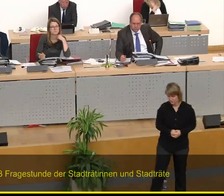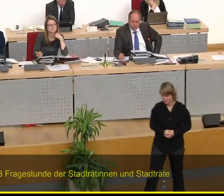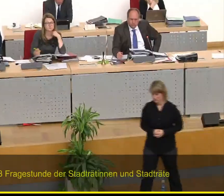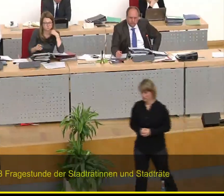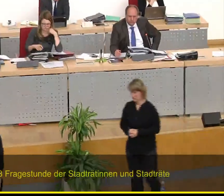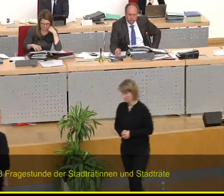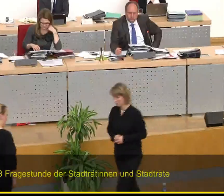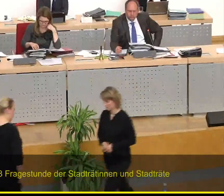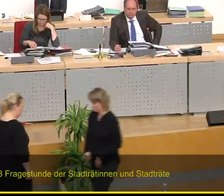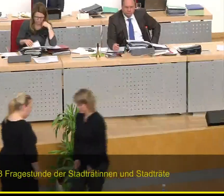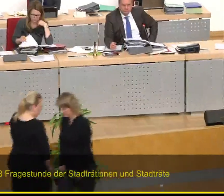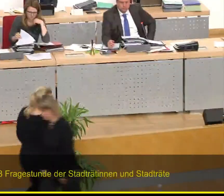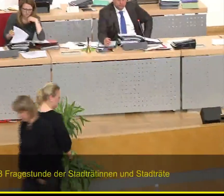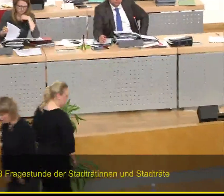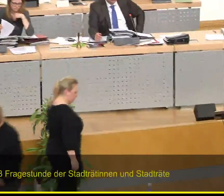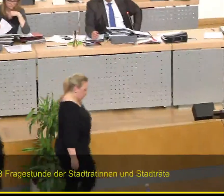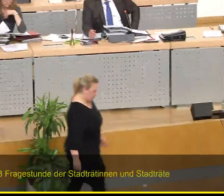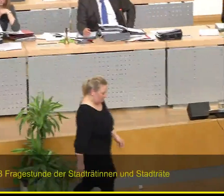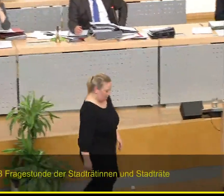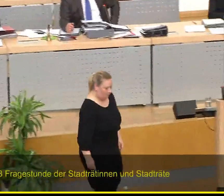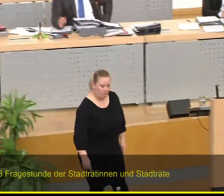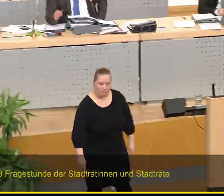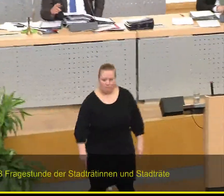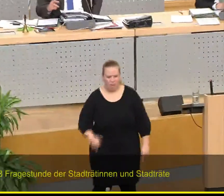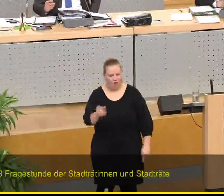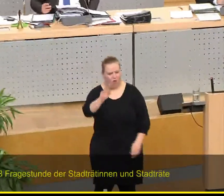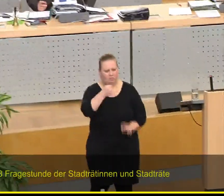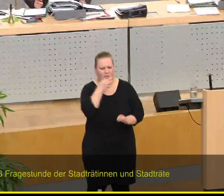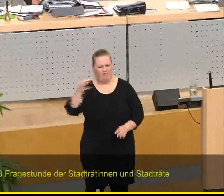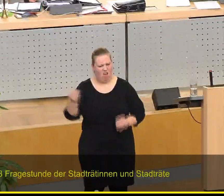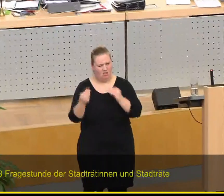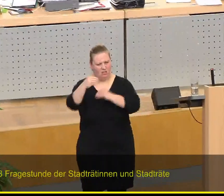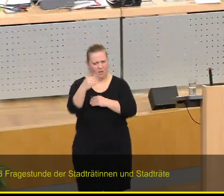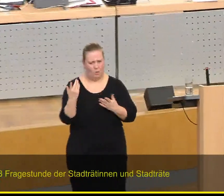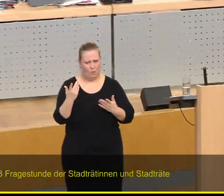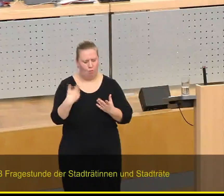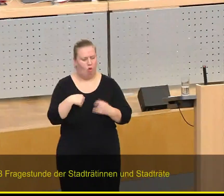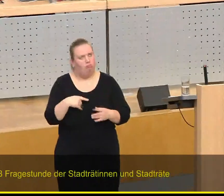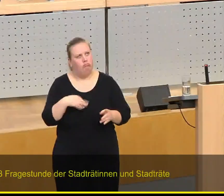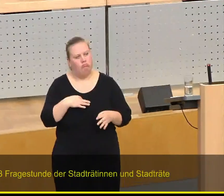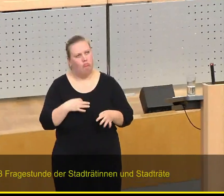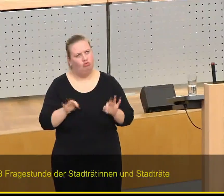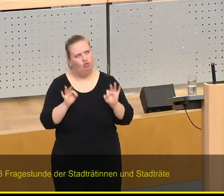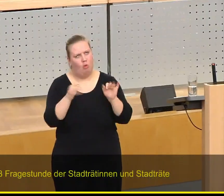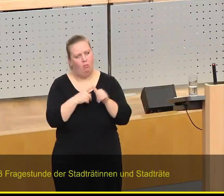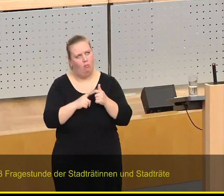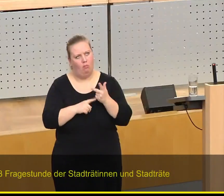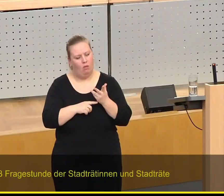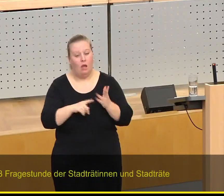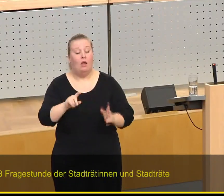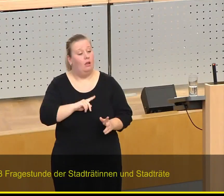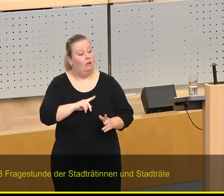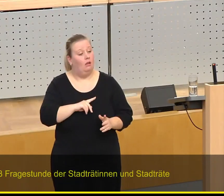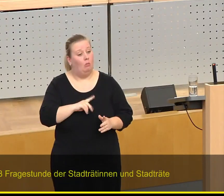Ja, eine kleine Nachfrage habe ich dazu. Es klang jetzt alles gar nicht so schlimm. Uns ist die